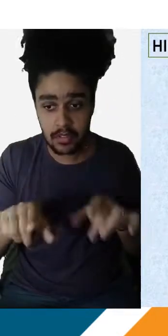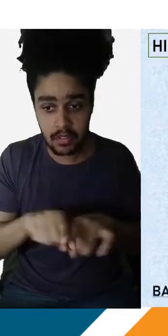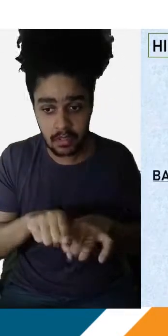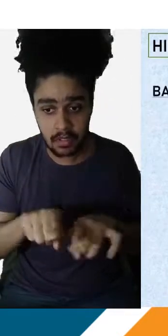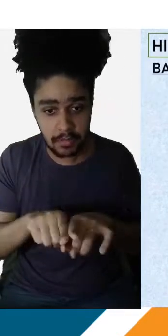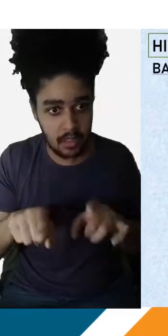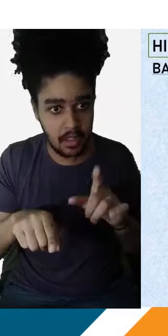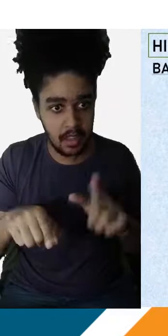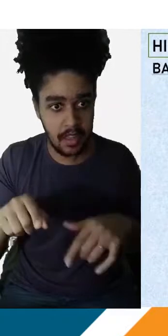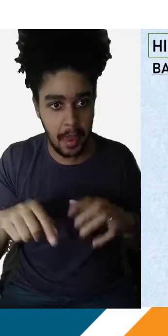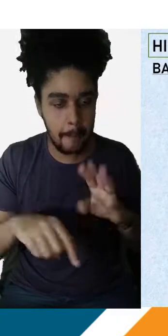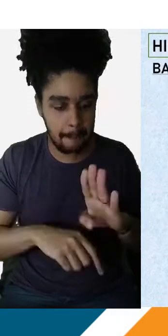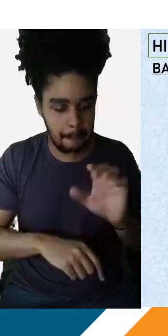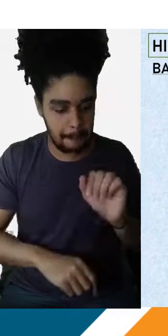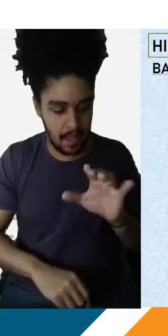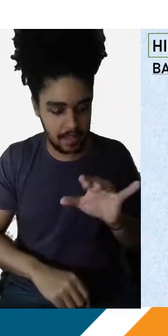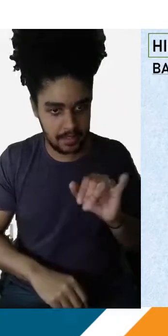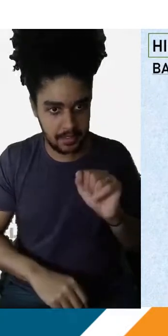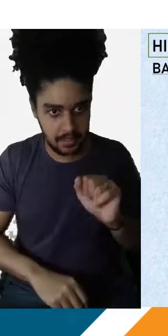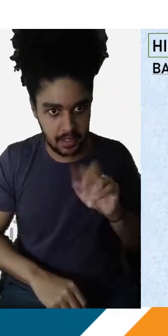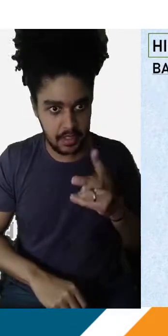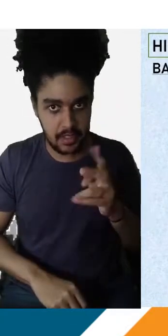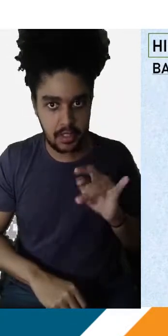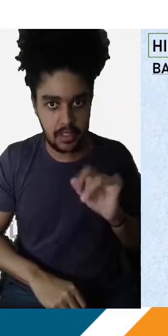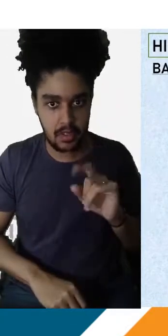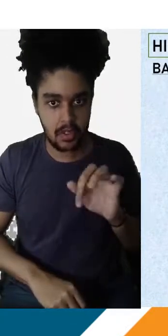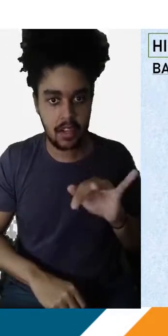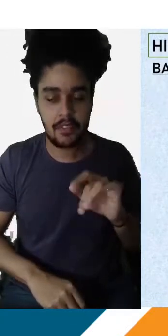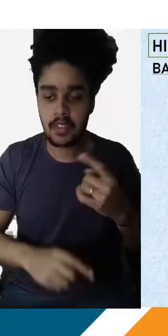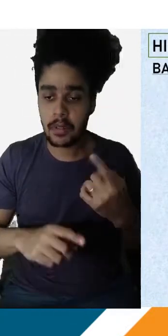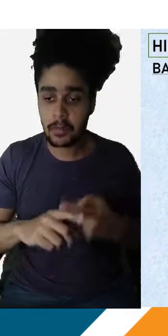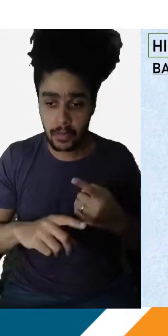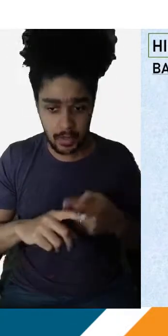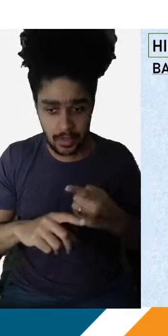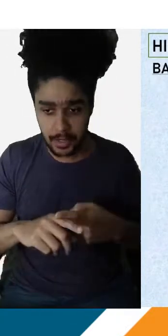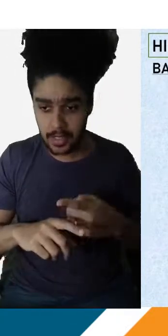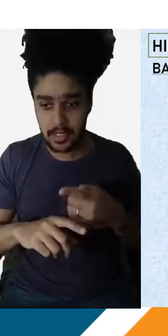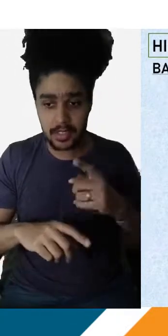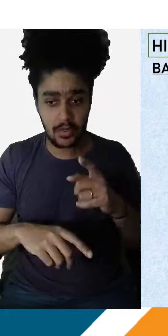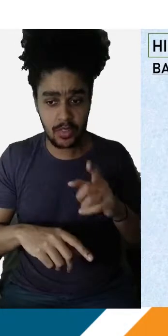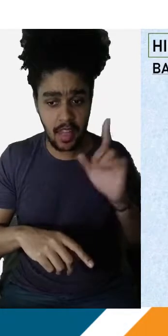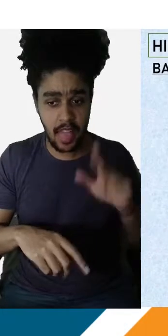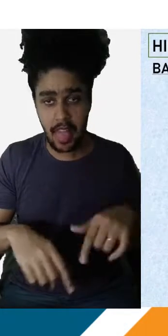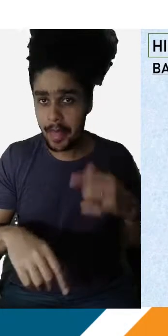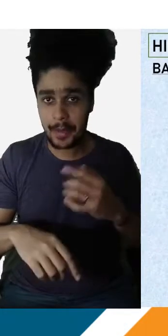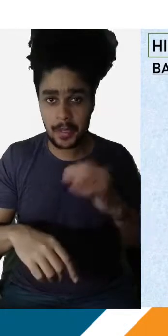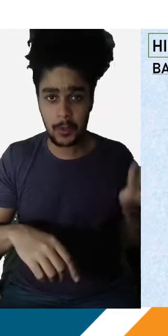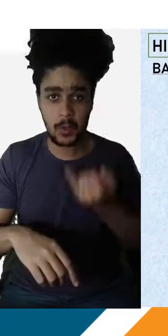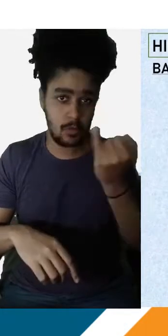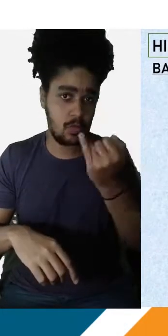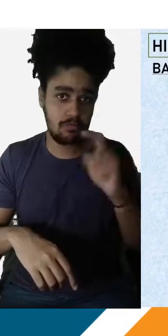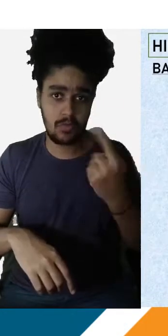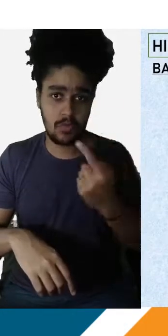é bacia hidrográfica, e com toda a razão. Por quê? Porque a bacia hidrográfica ela é fundamental para a gente entender